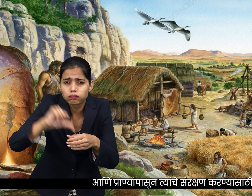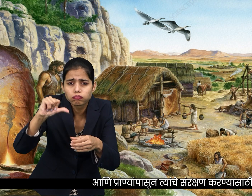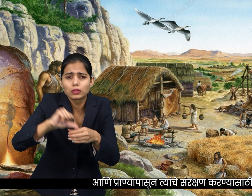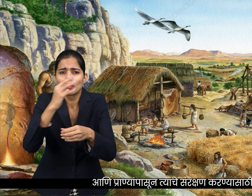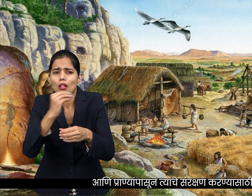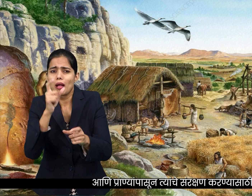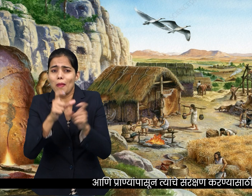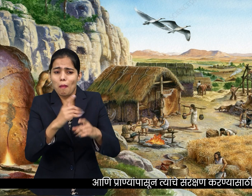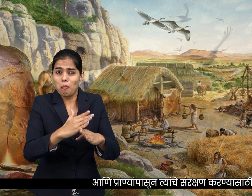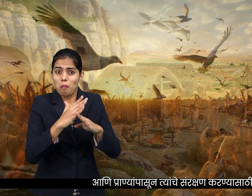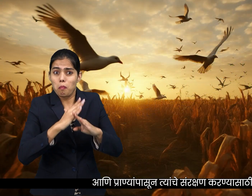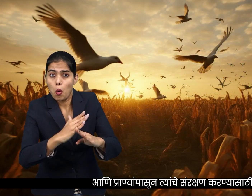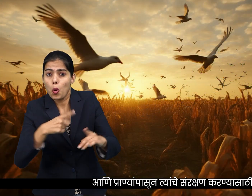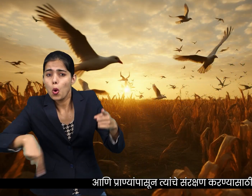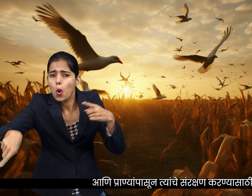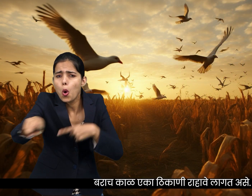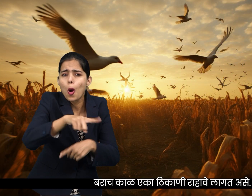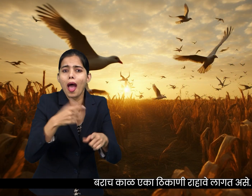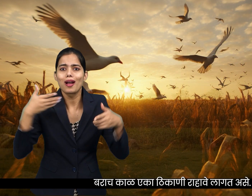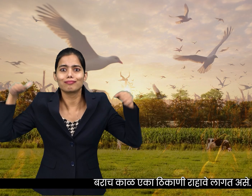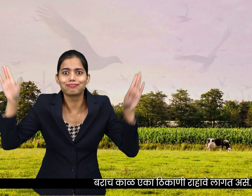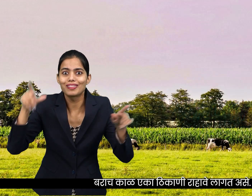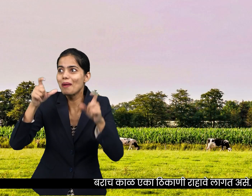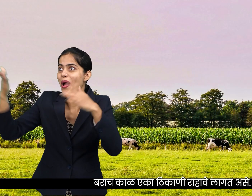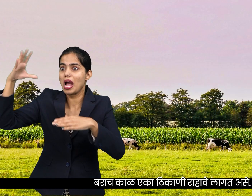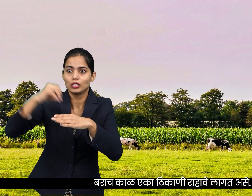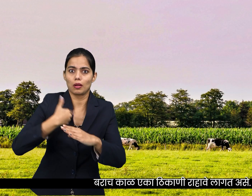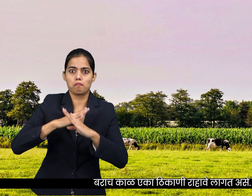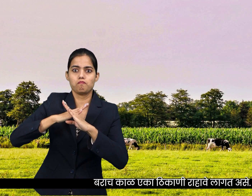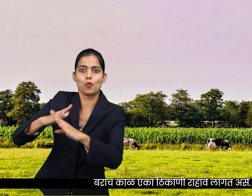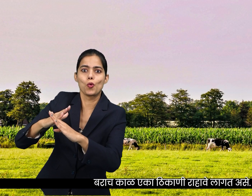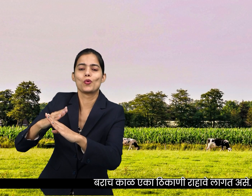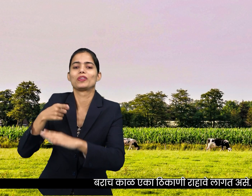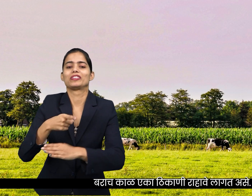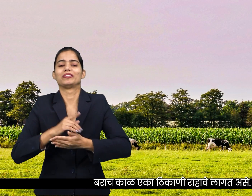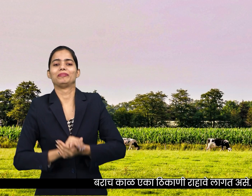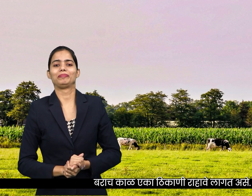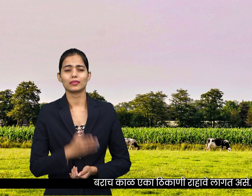आणि प्राण्यांपासून त्यांचे संरक्षण करण्यासाठी बराच काळ एका ठिकाणी राहावे लागत असे.